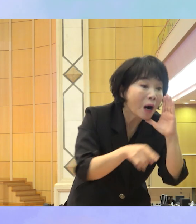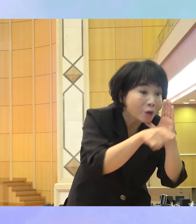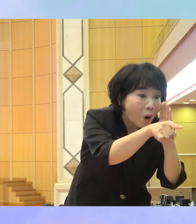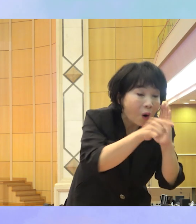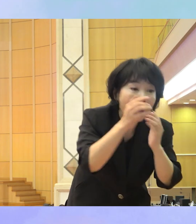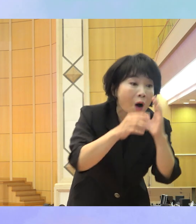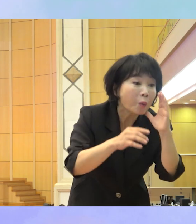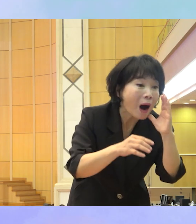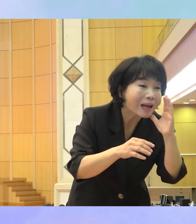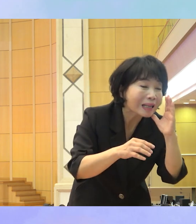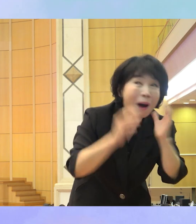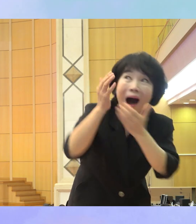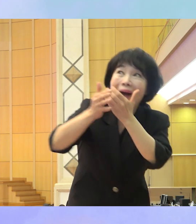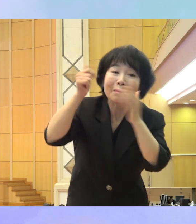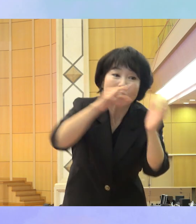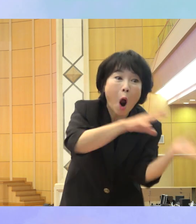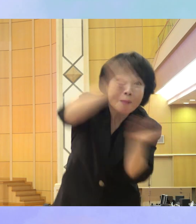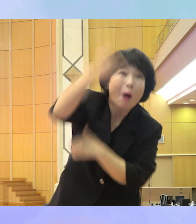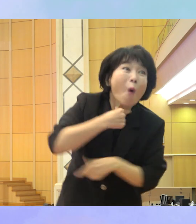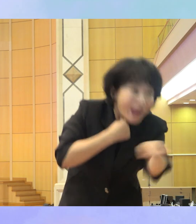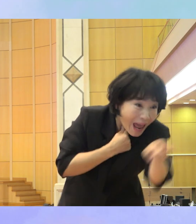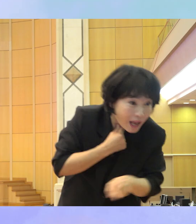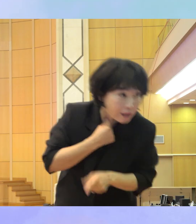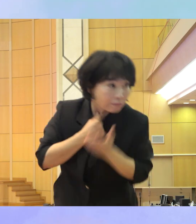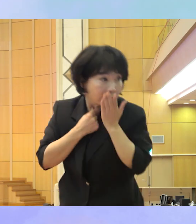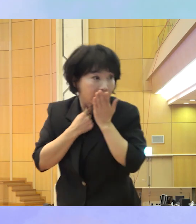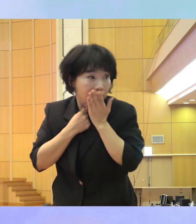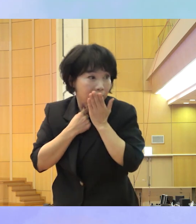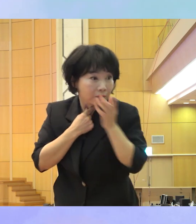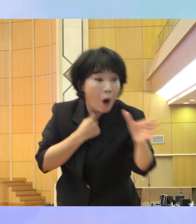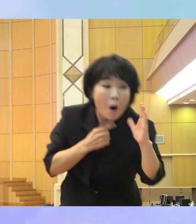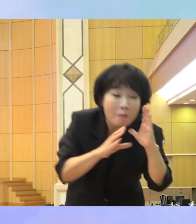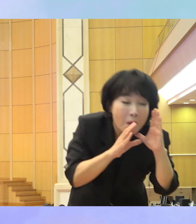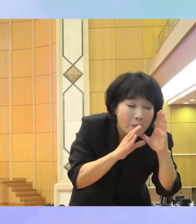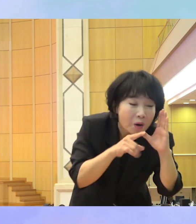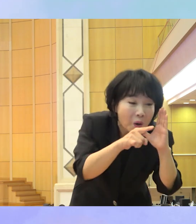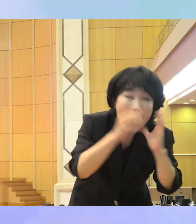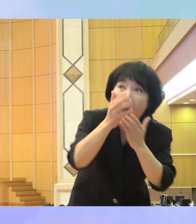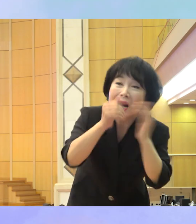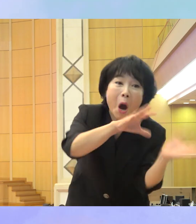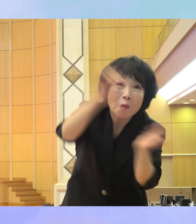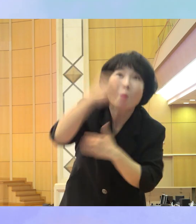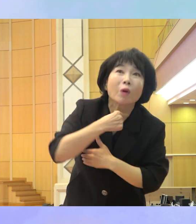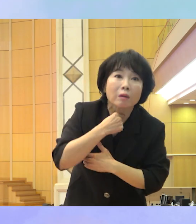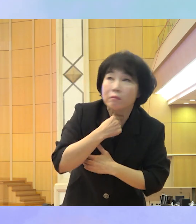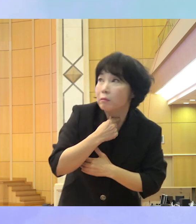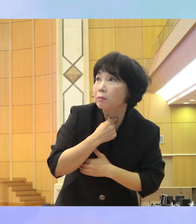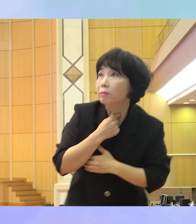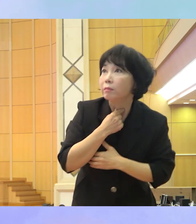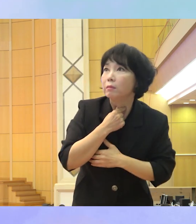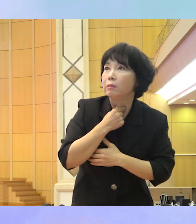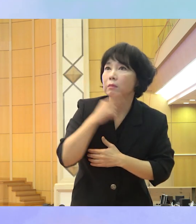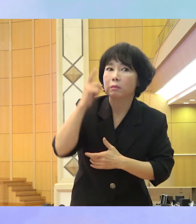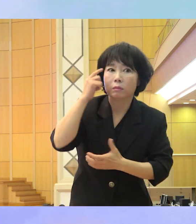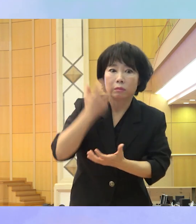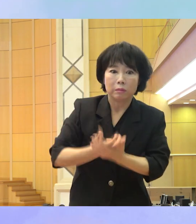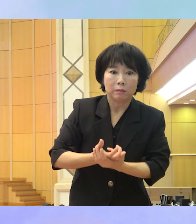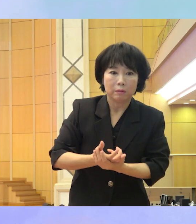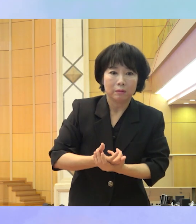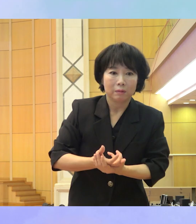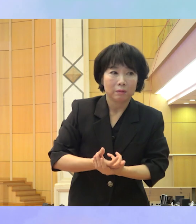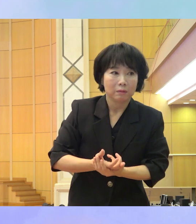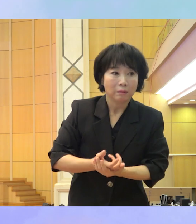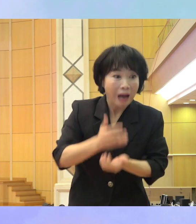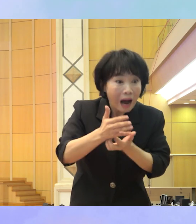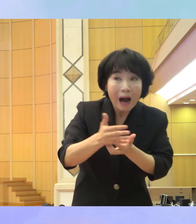하나님이 너를 번제로 받으시길 원하신다. 늘 따라다녀서 번제를 드렸던 것을 보아왔기